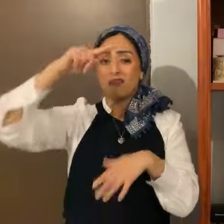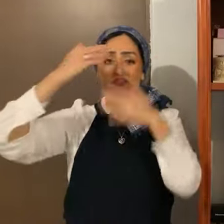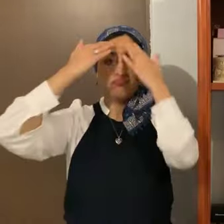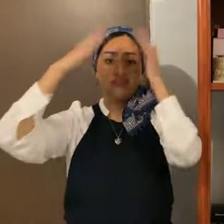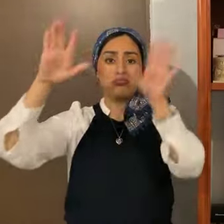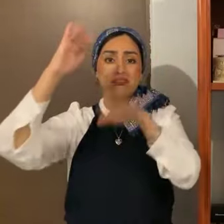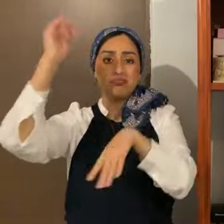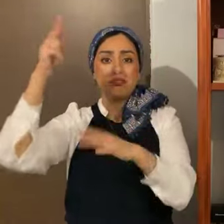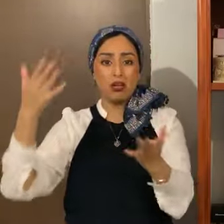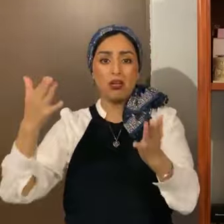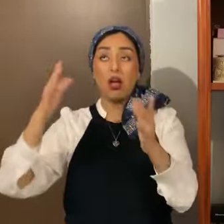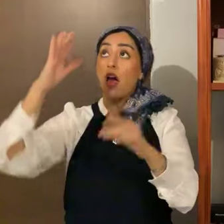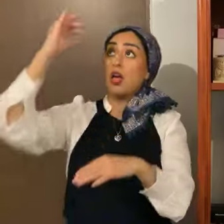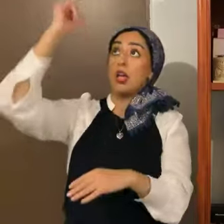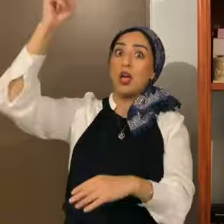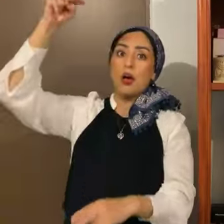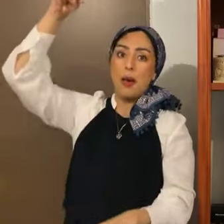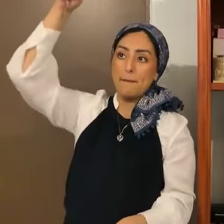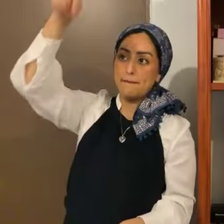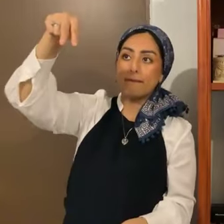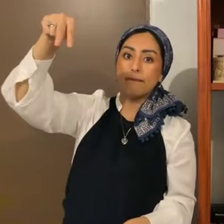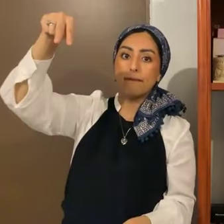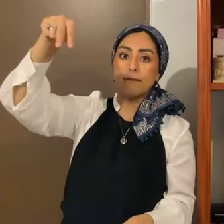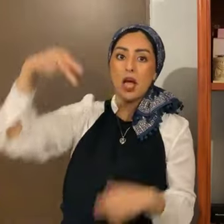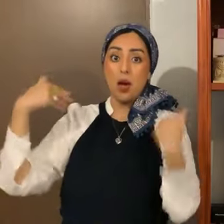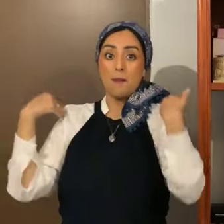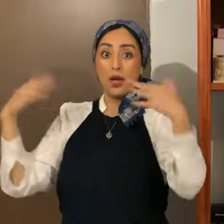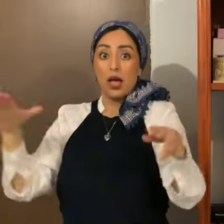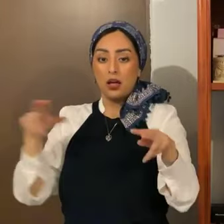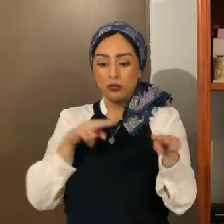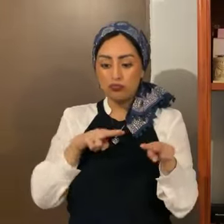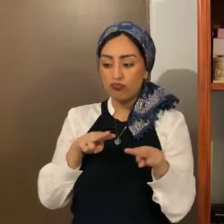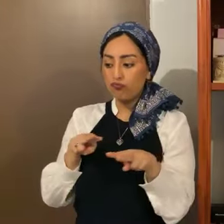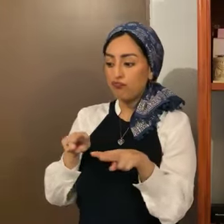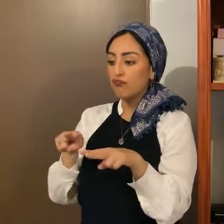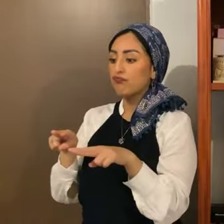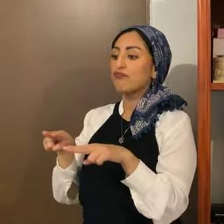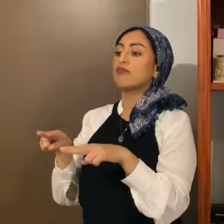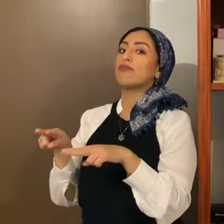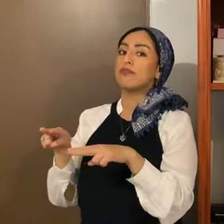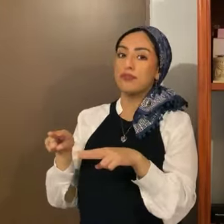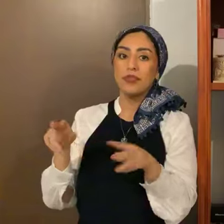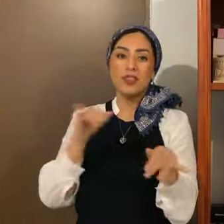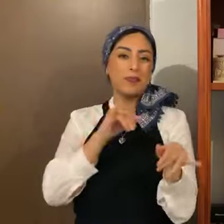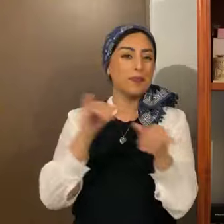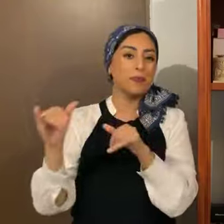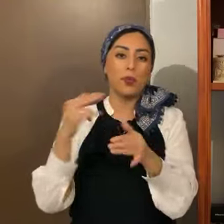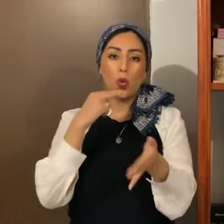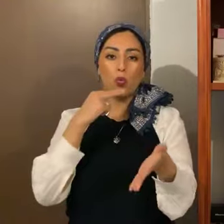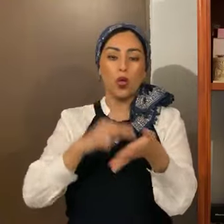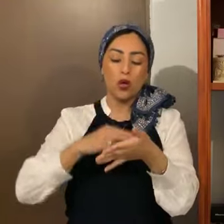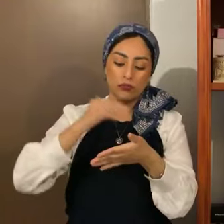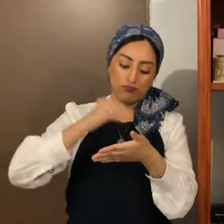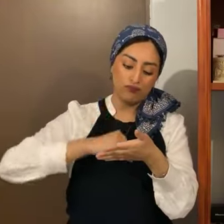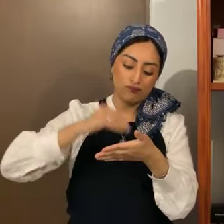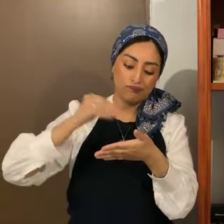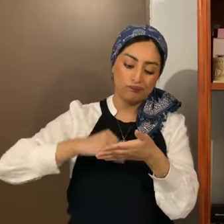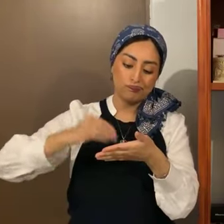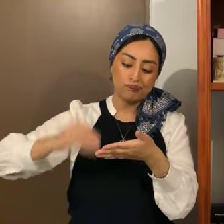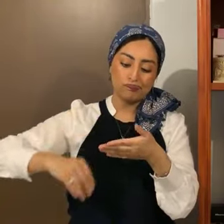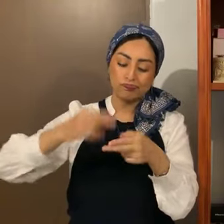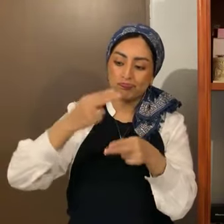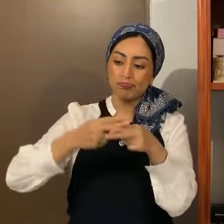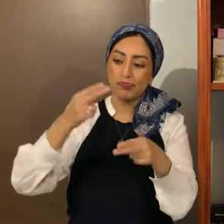Pero el Eterno está tomando nota por medio de sus benditos malajim, es un decir, porque tiene memoria